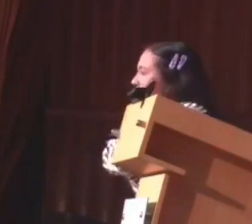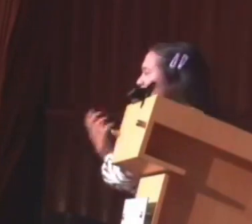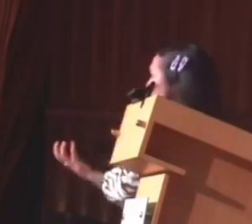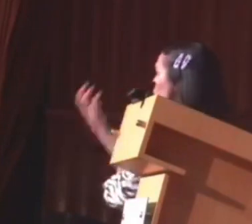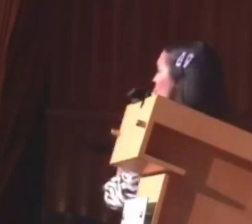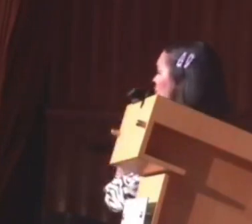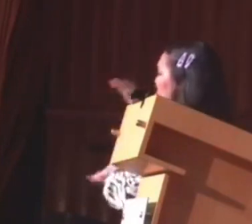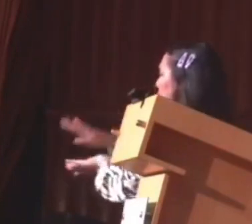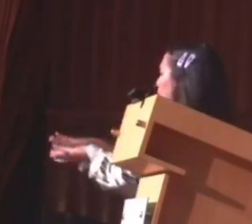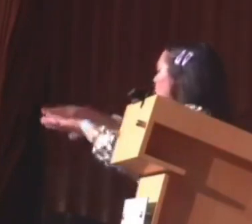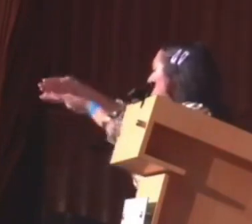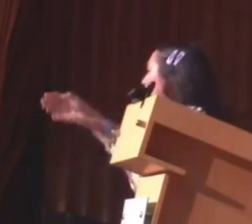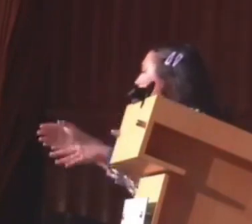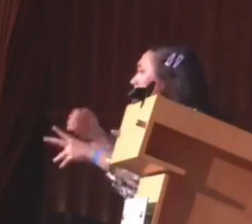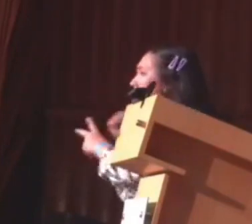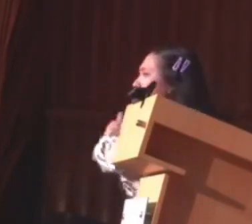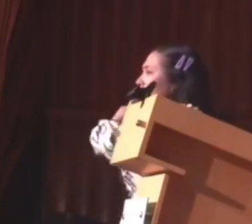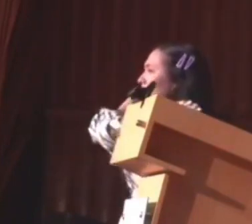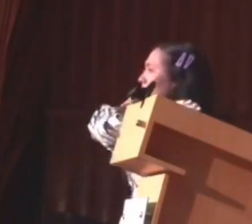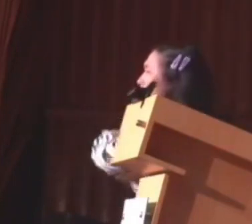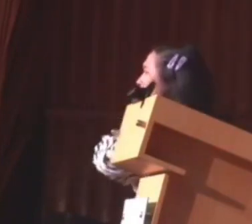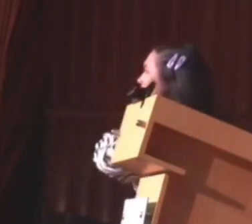bancas que uno las ponía así, ¿vea?